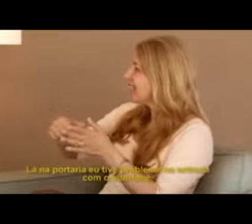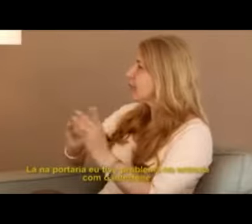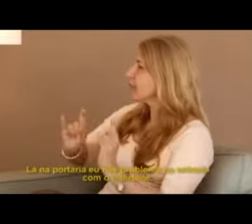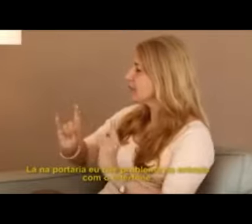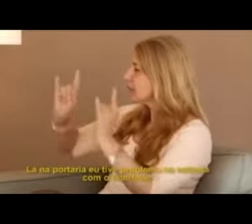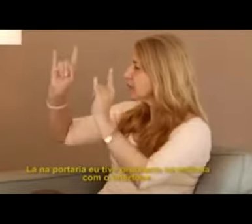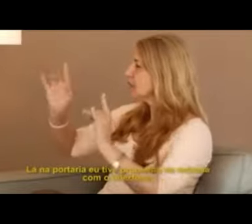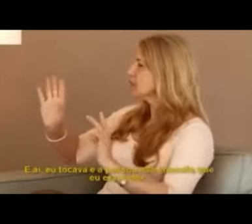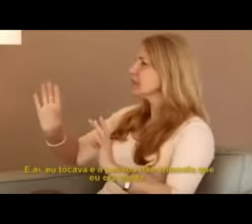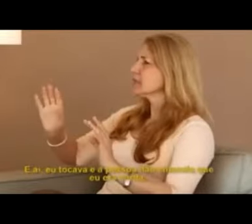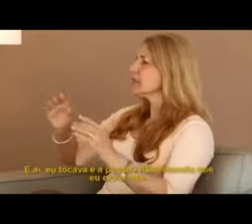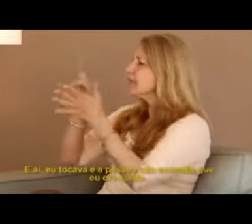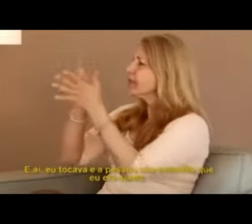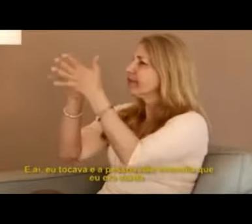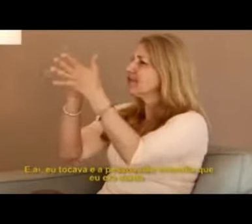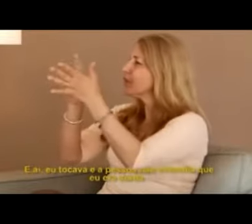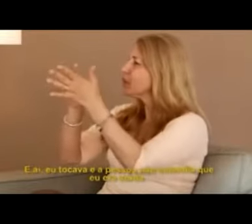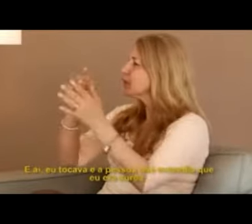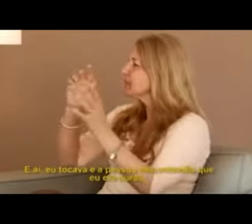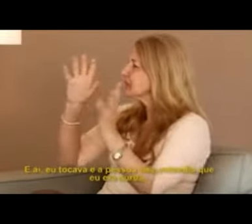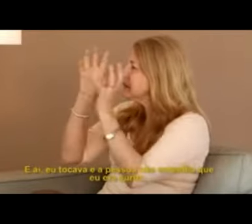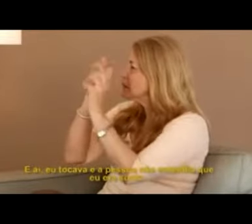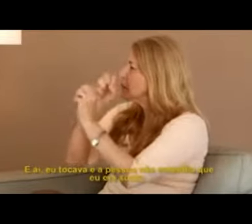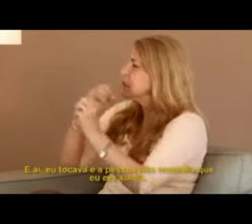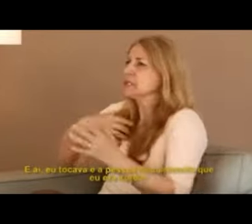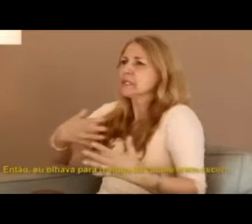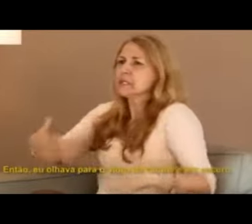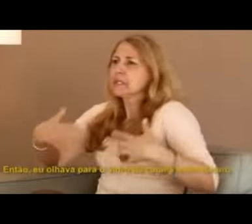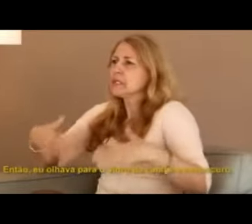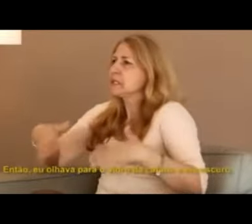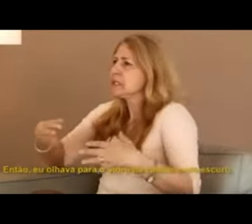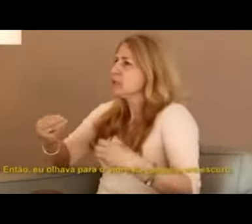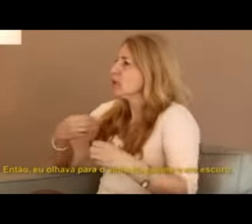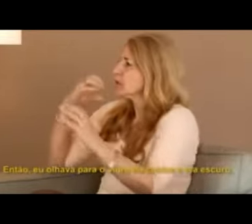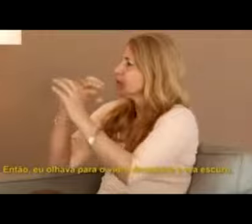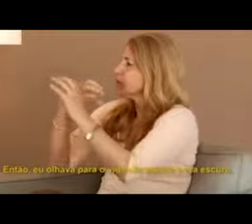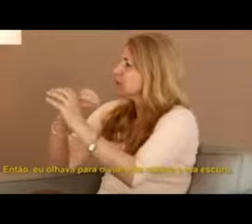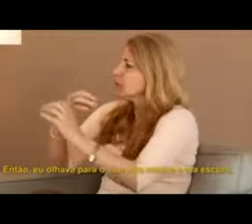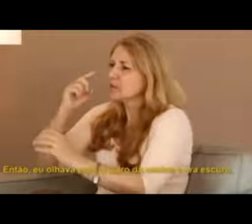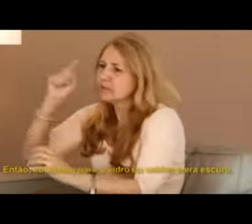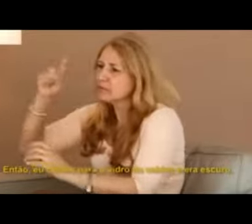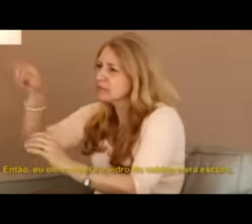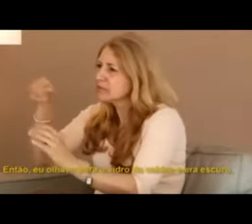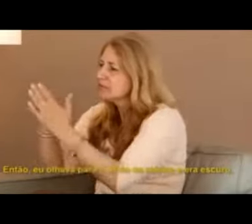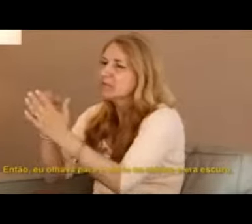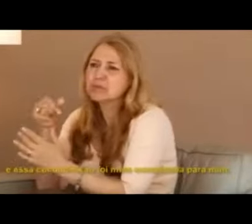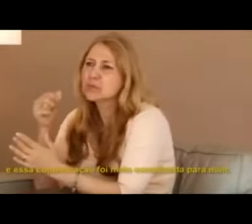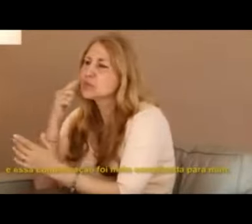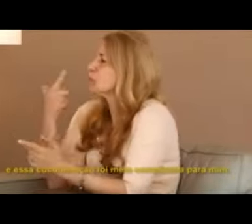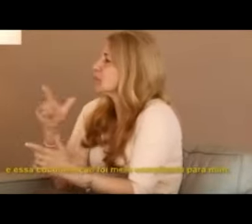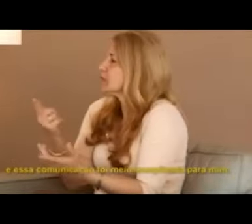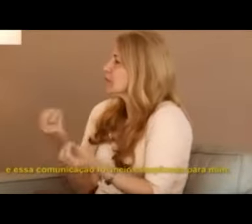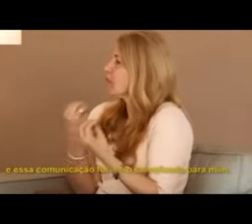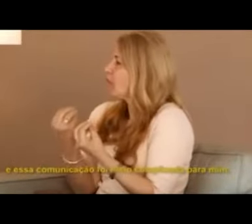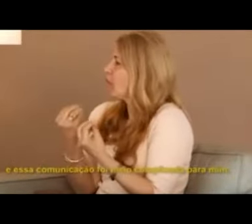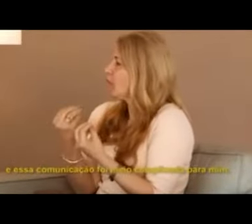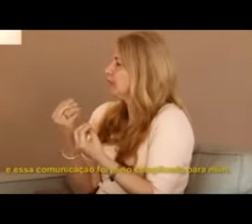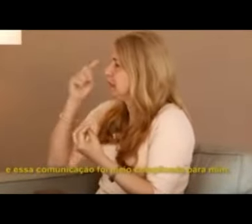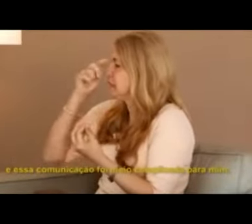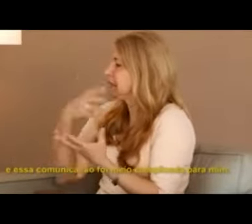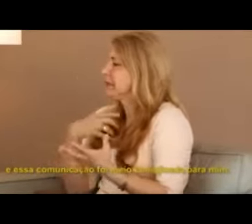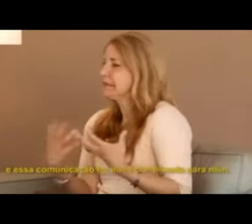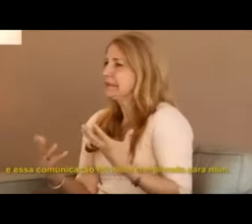com o interfone. E aí eu tocava, a pessoa não entendia que eu era surdo e também eu olhava, o vidro da cabine era escuro. E essa comunicação